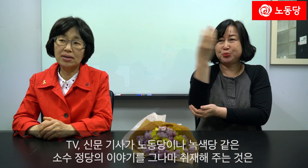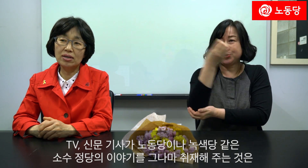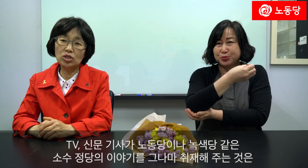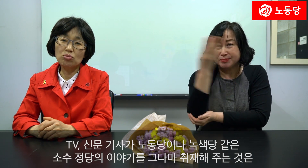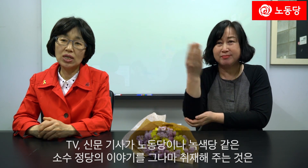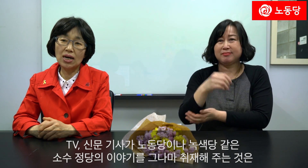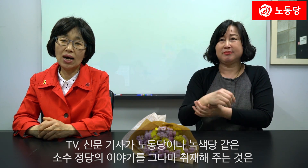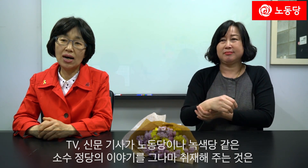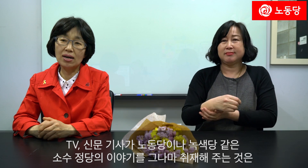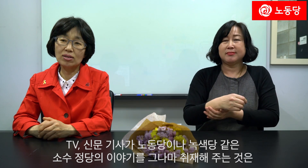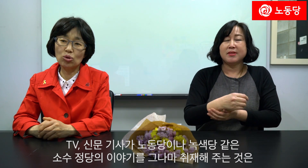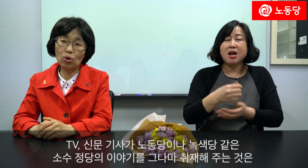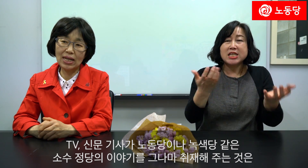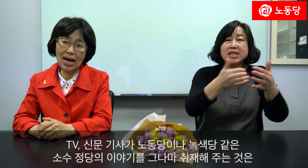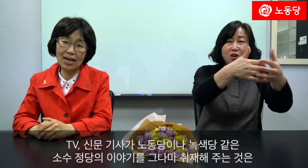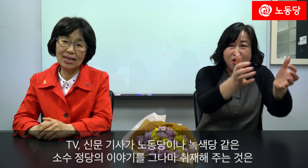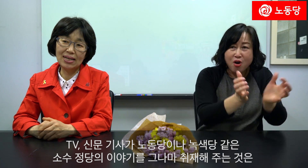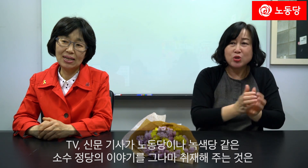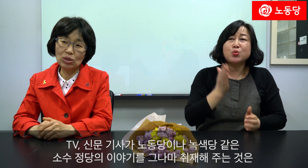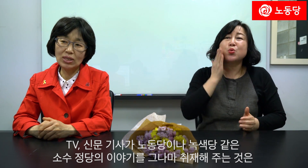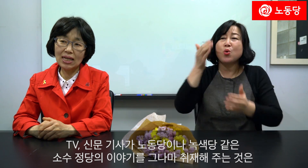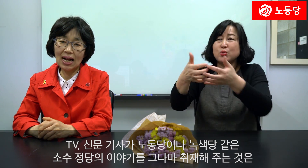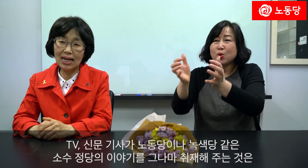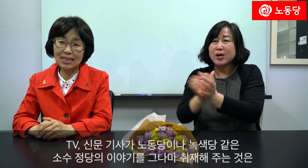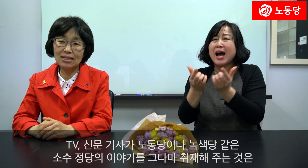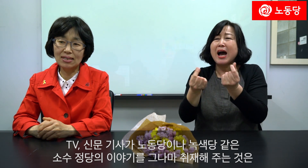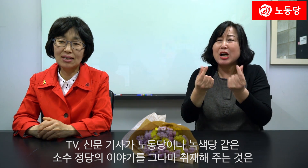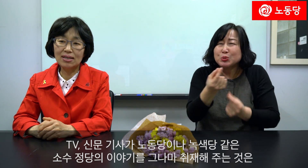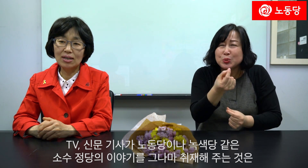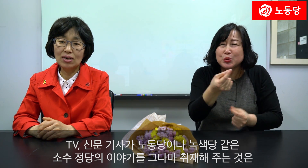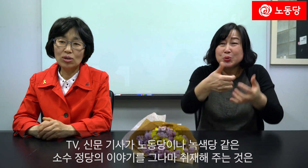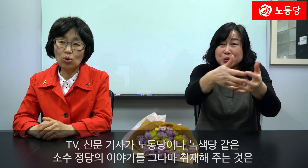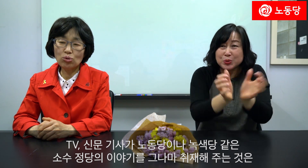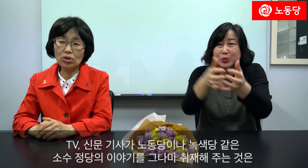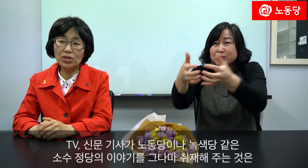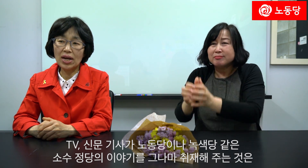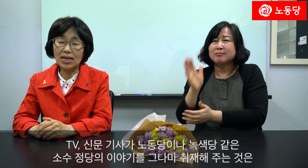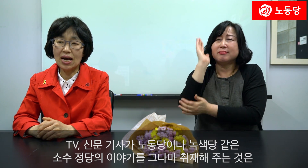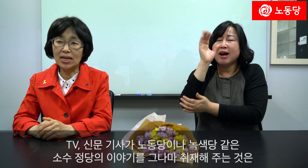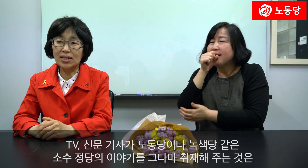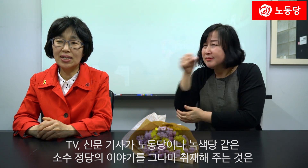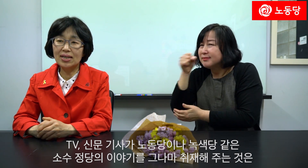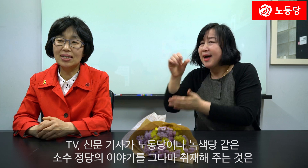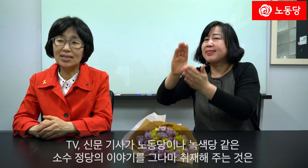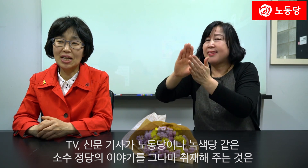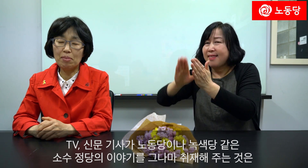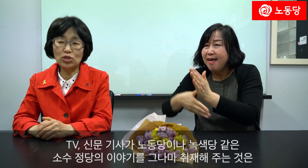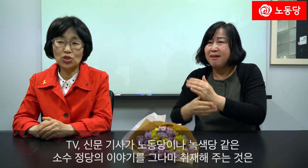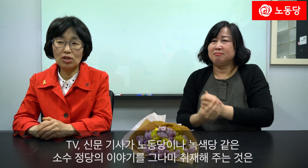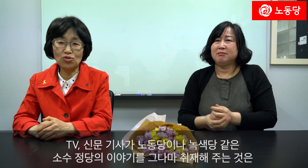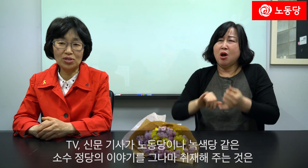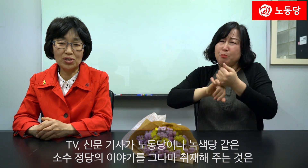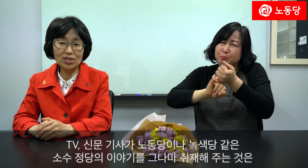TV나 신문 기사가 노동당, 녹색당 같은 소수 정당의 이야기를